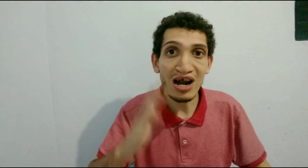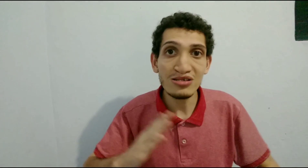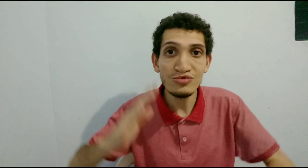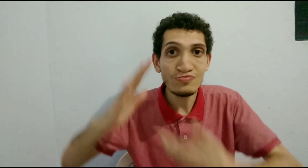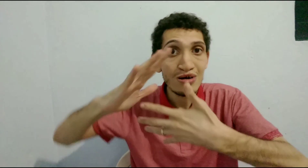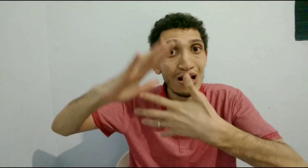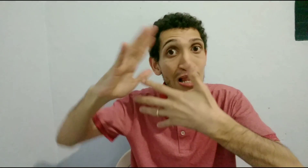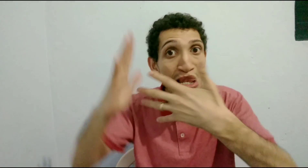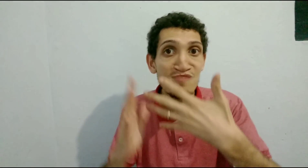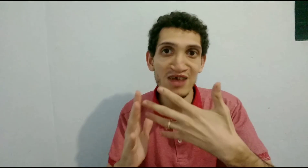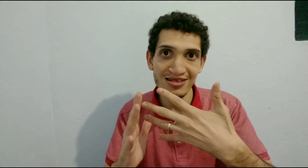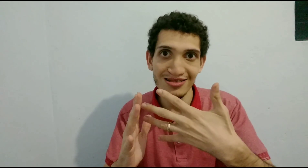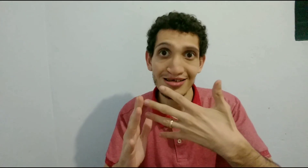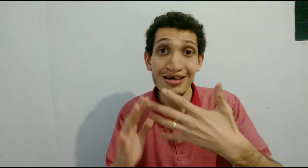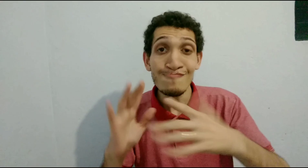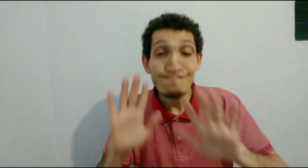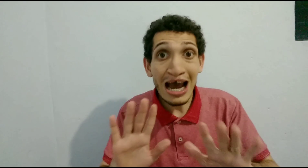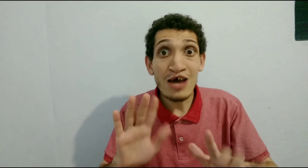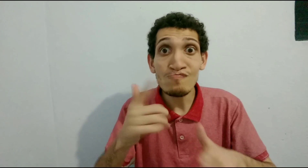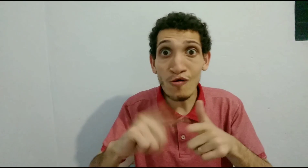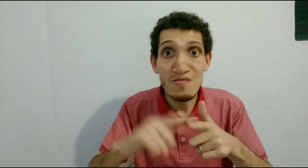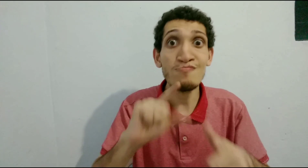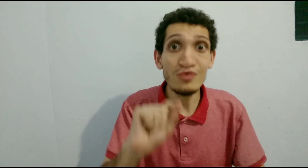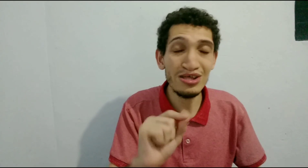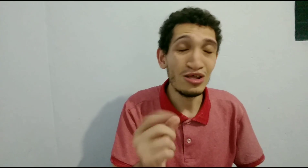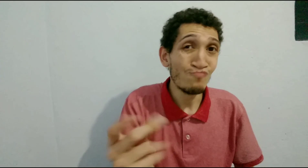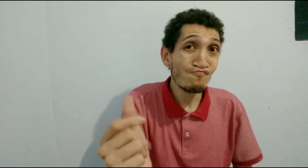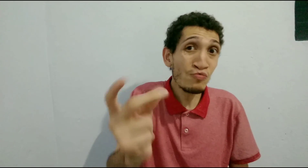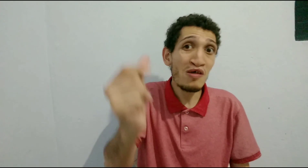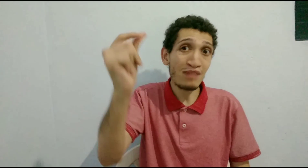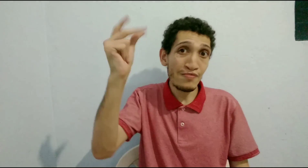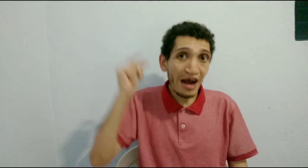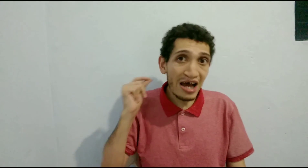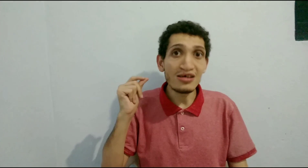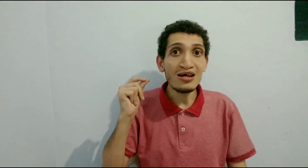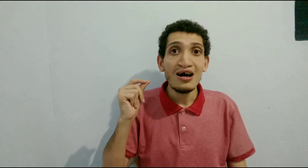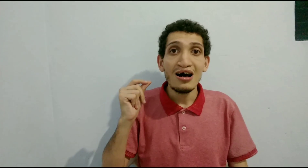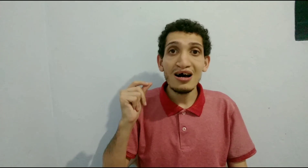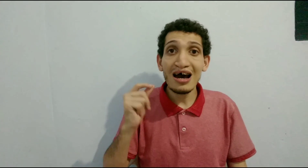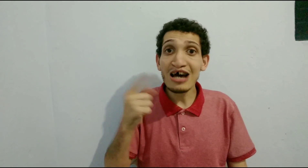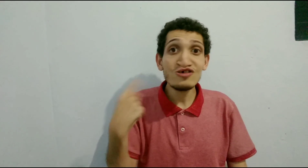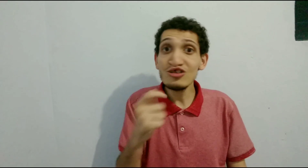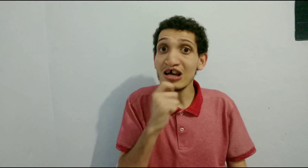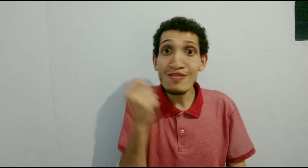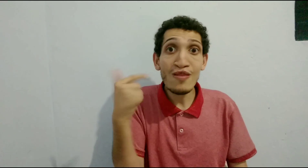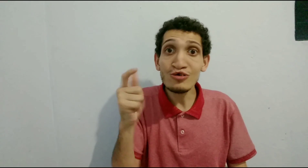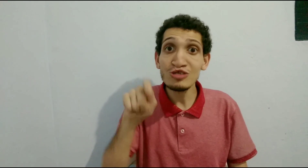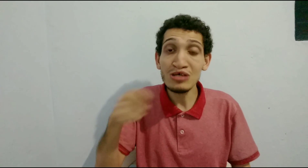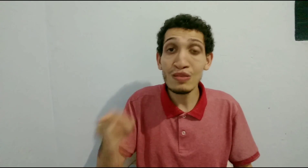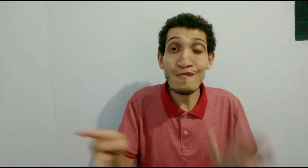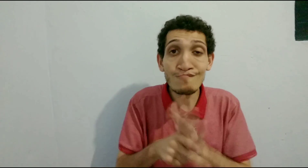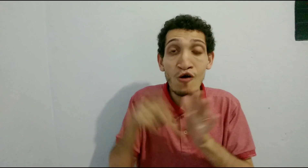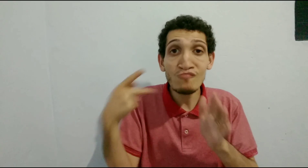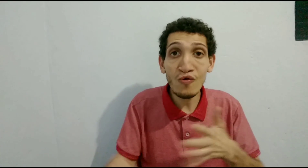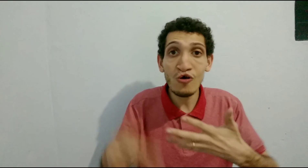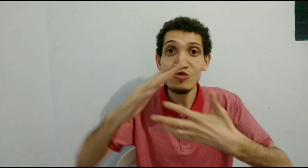Brasil. Libra. Mas o problema é o Um tempo atrás, a gente ainda não tinha um sinal próprio nosso,